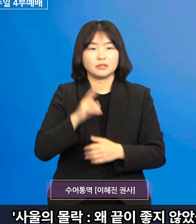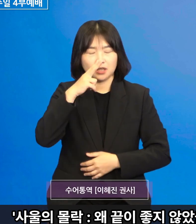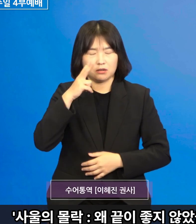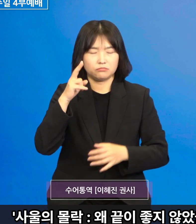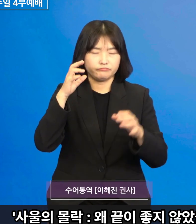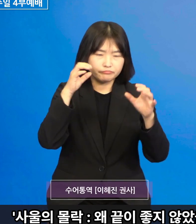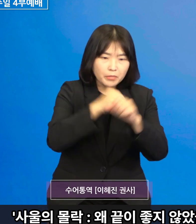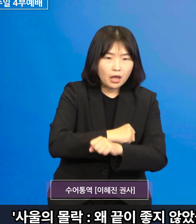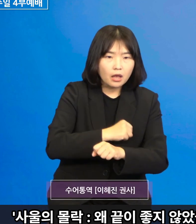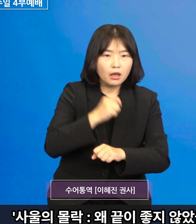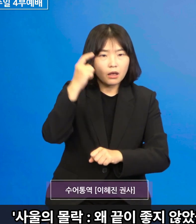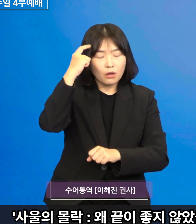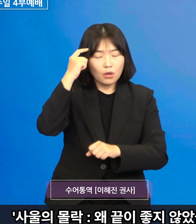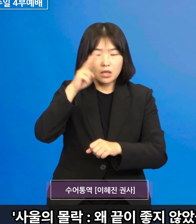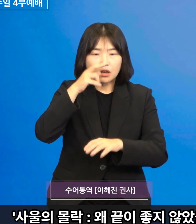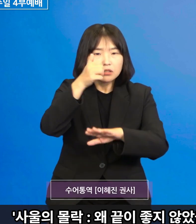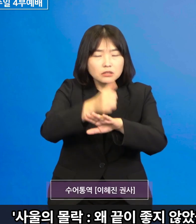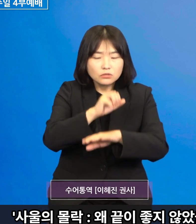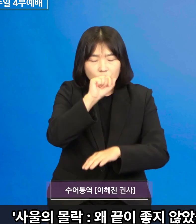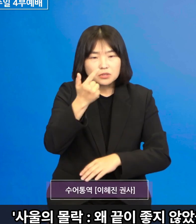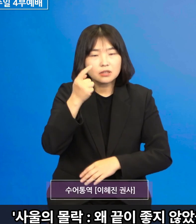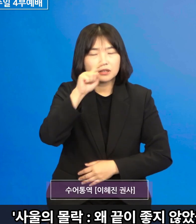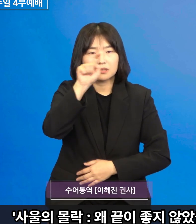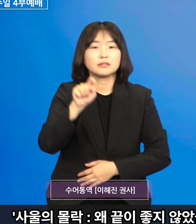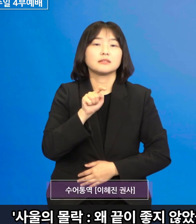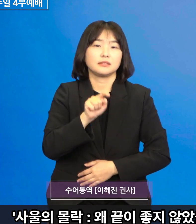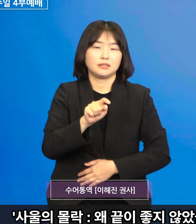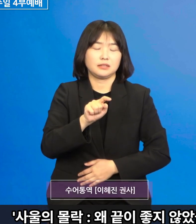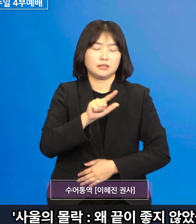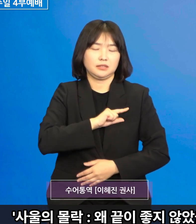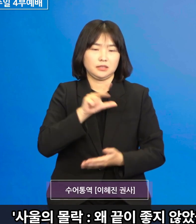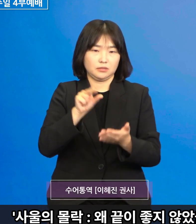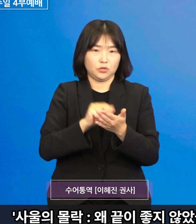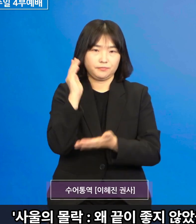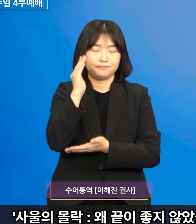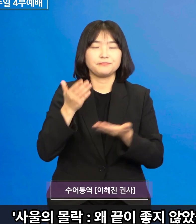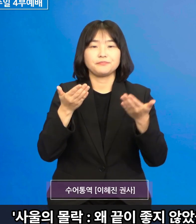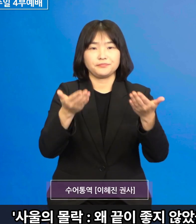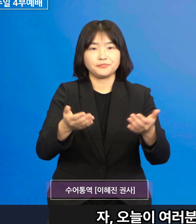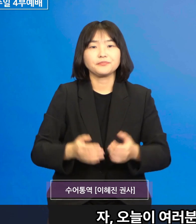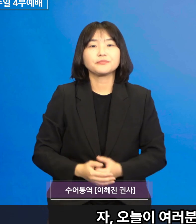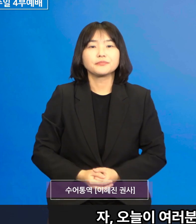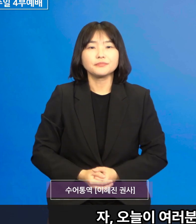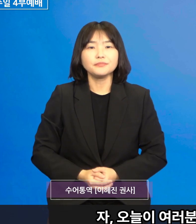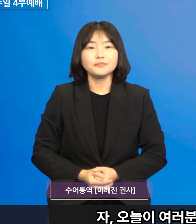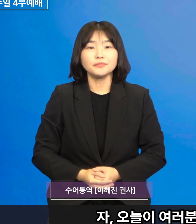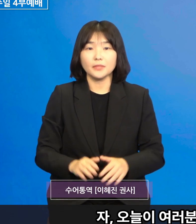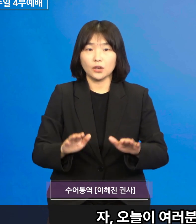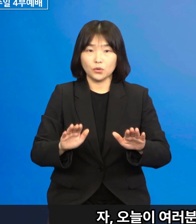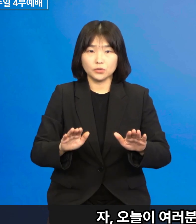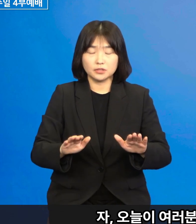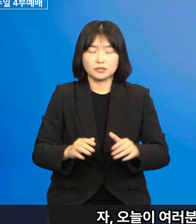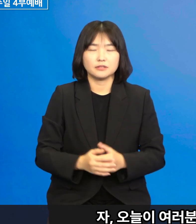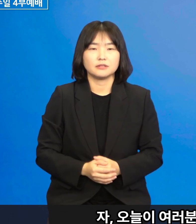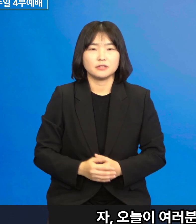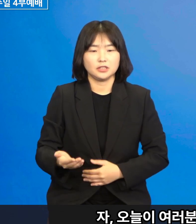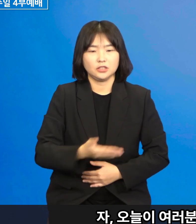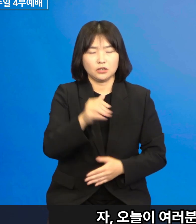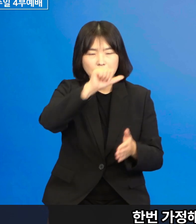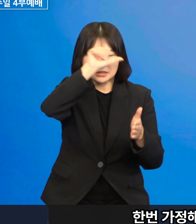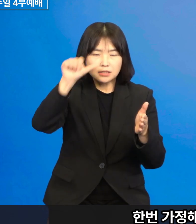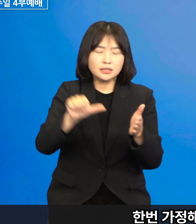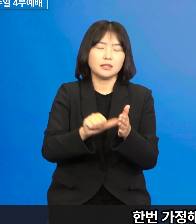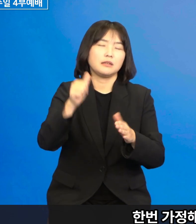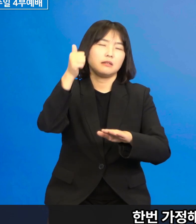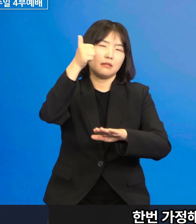왜 끝이 좋지 않았을까라는 제목의 말씀을 나누겠습니다. 자, 오늘이 여러분의 인생의